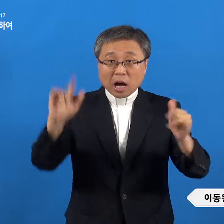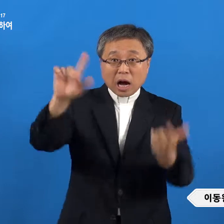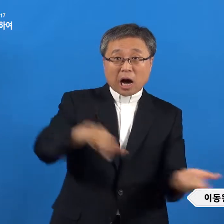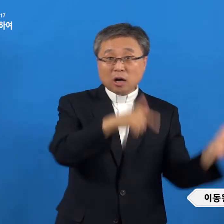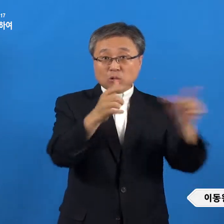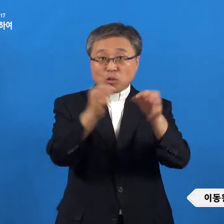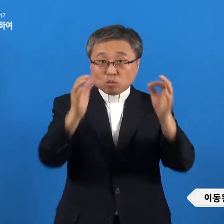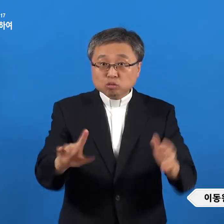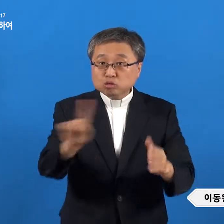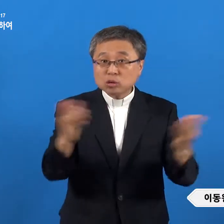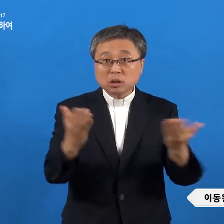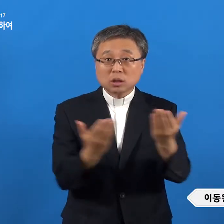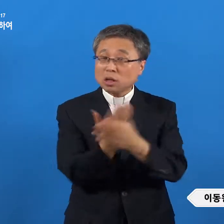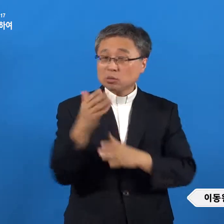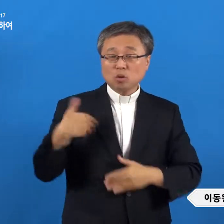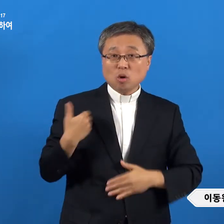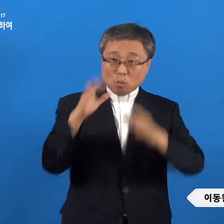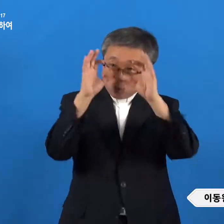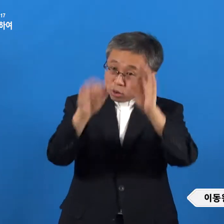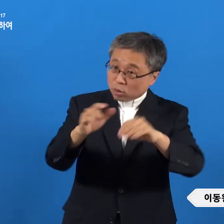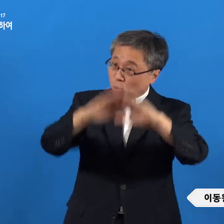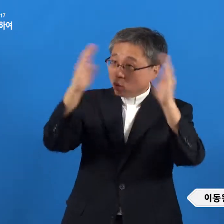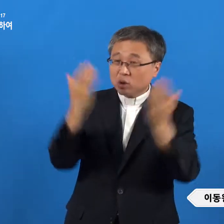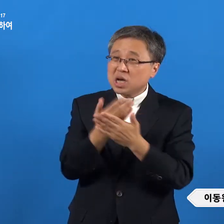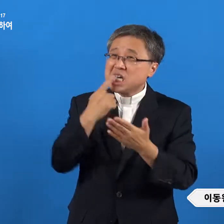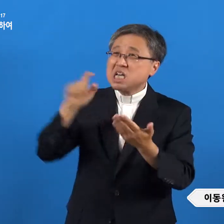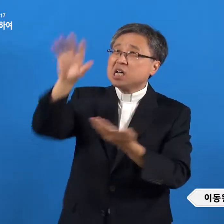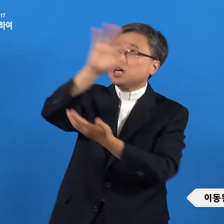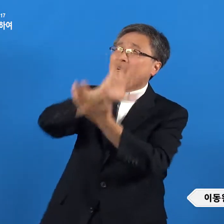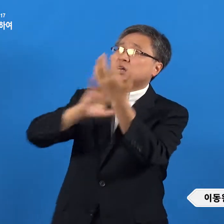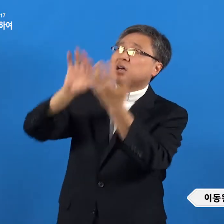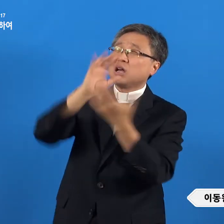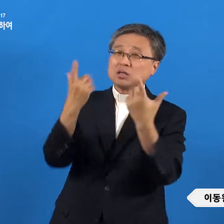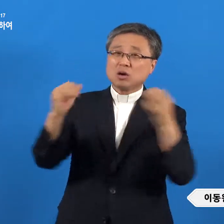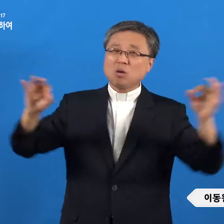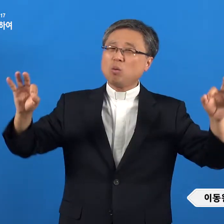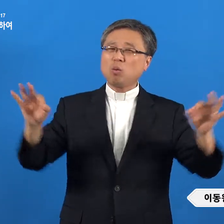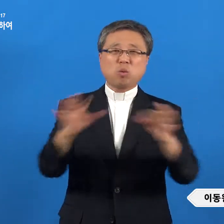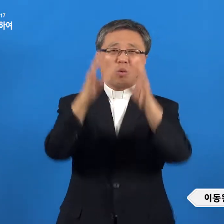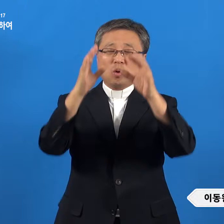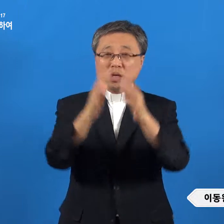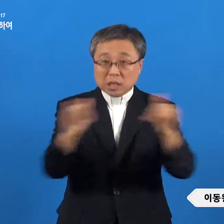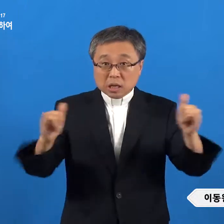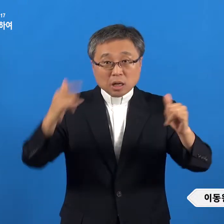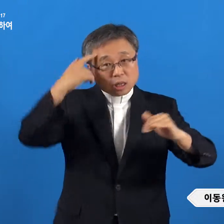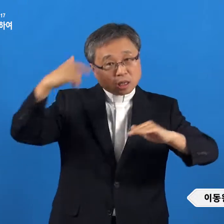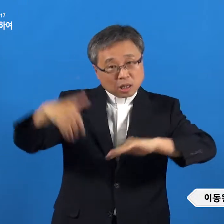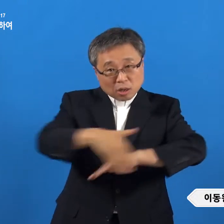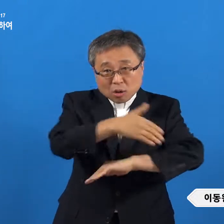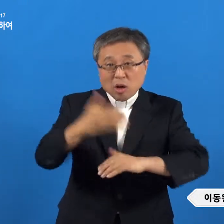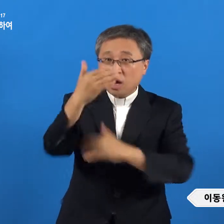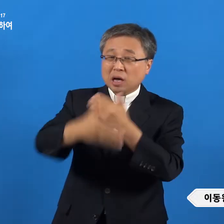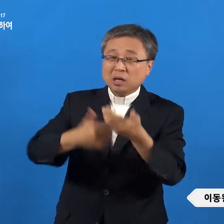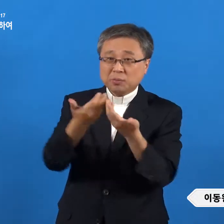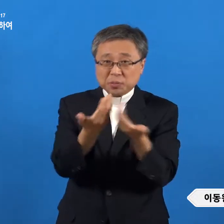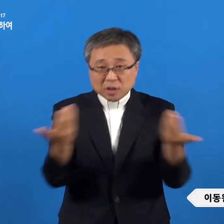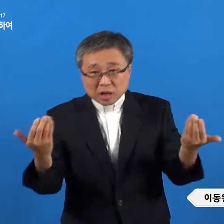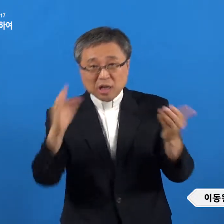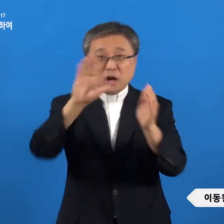없습니다. 보이는 모든 것 안개같이 없어진다. 인간 계획, 하나님을 떠났을 때 이 모든